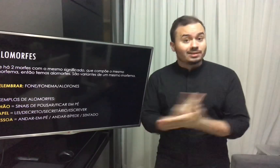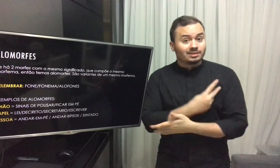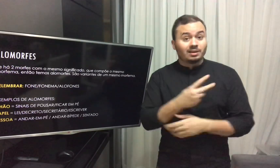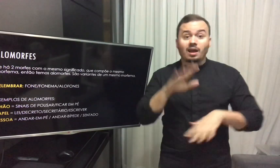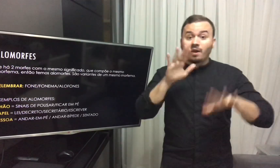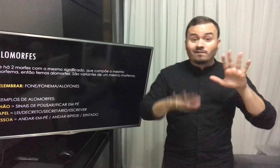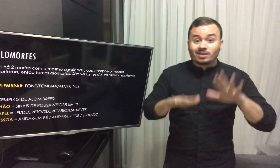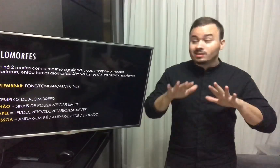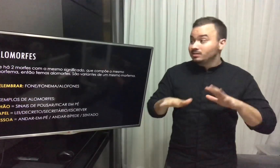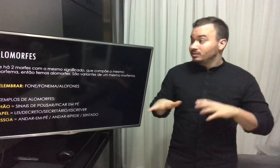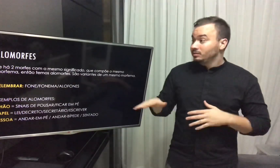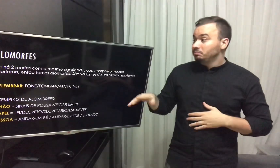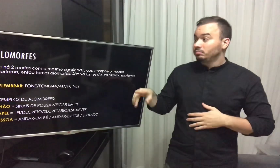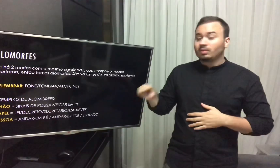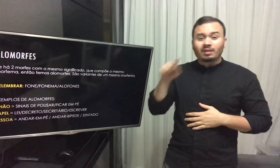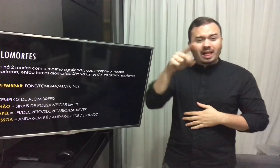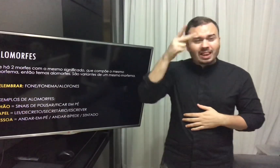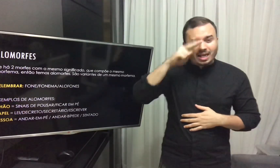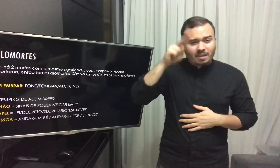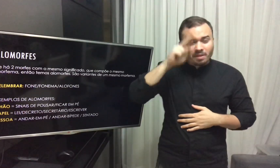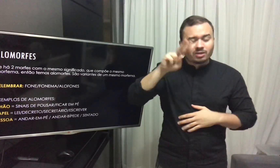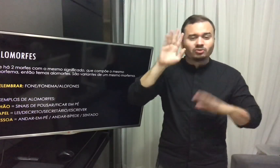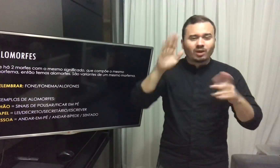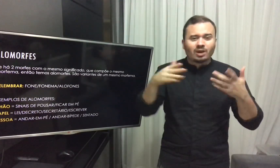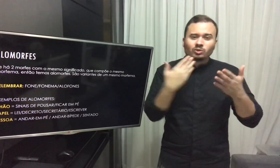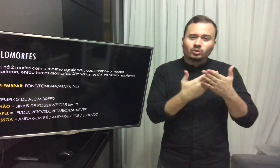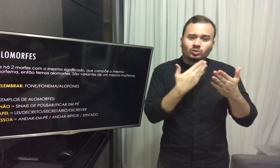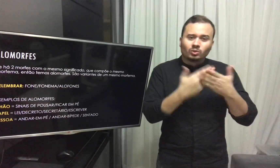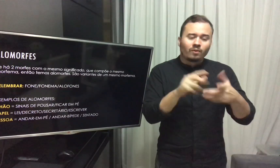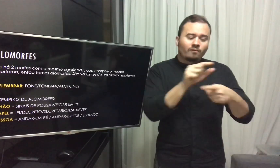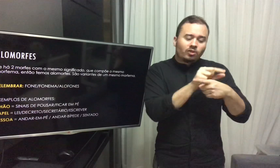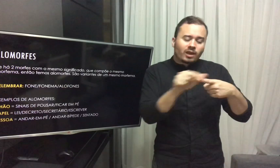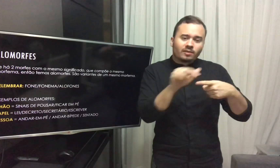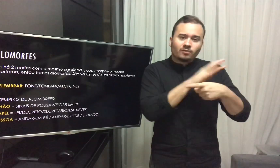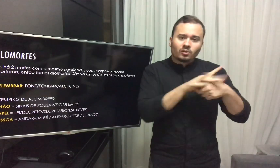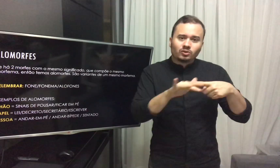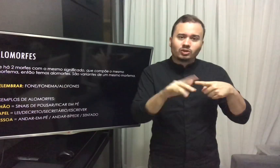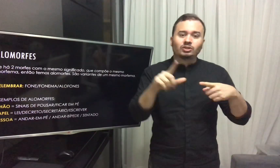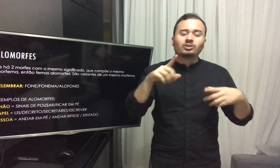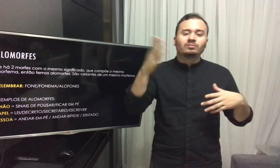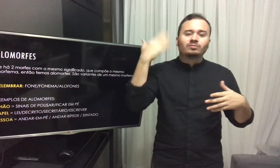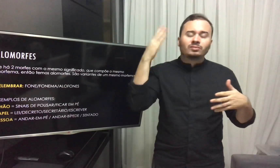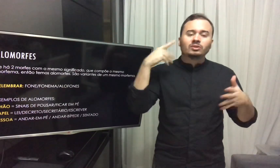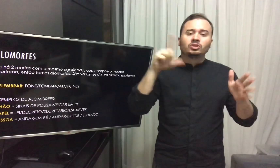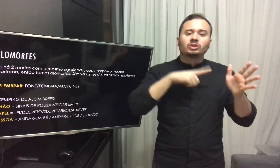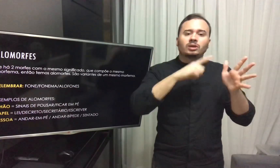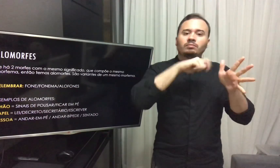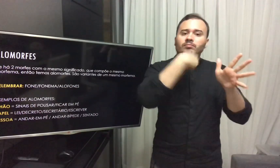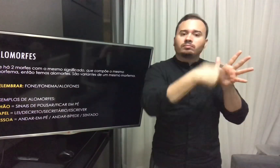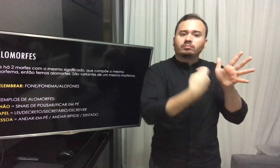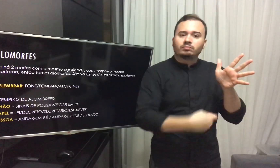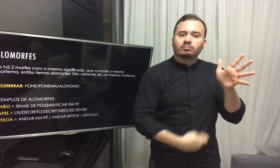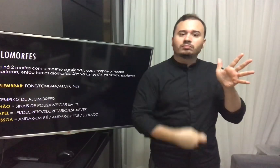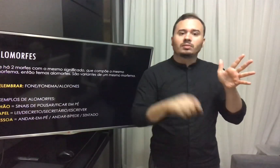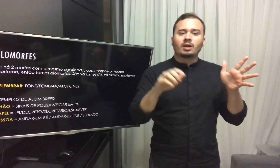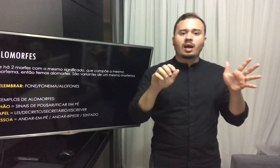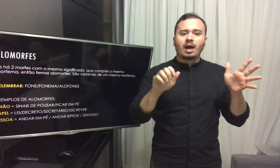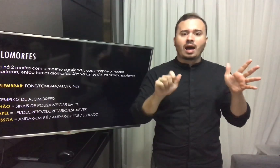Também é interessante notar que, às vezes, pode acontecer um fenômeno parecido com o que a gente já estudou em fonética e fonologia,